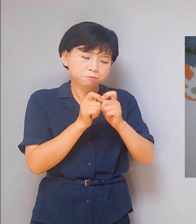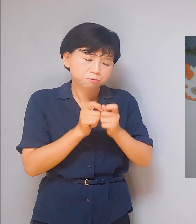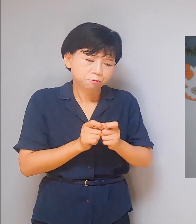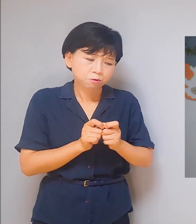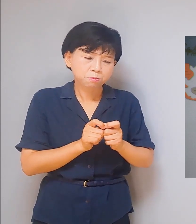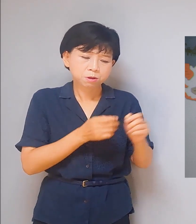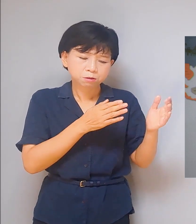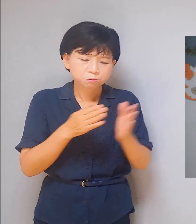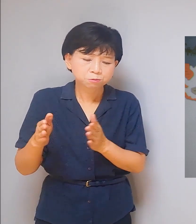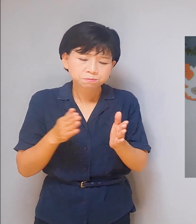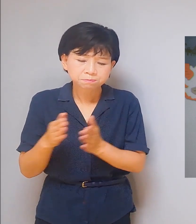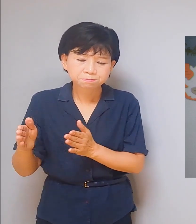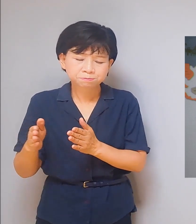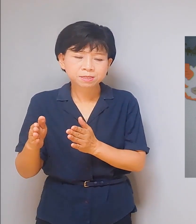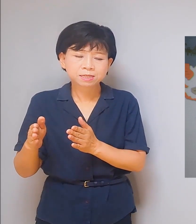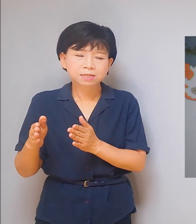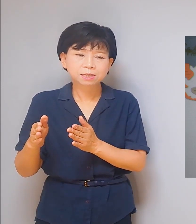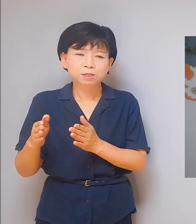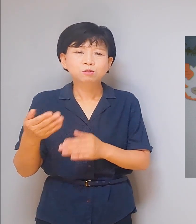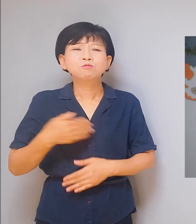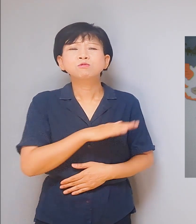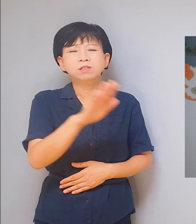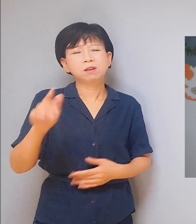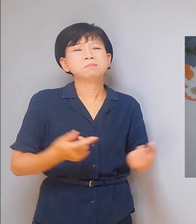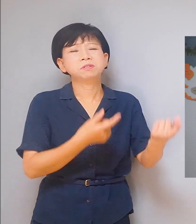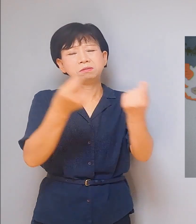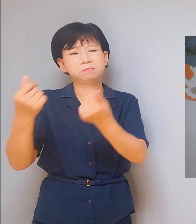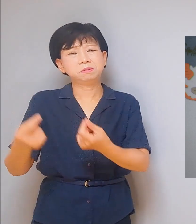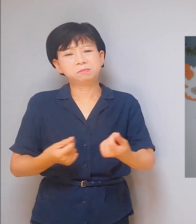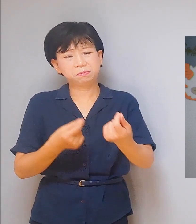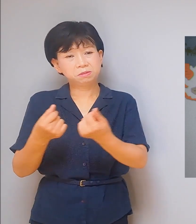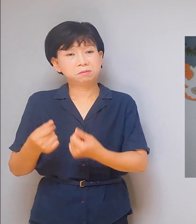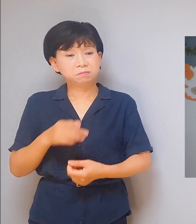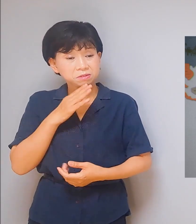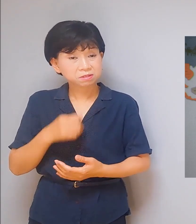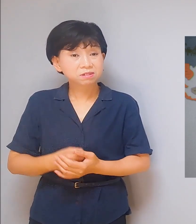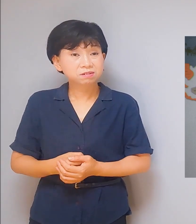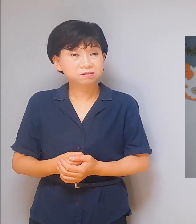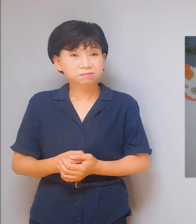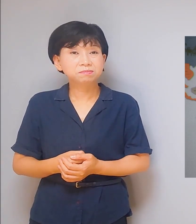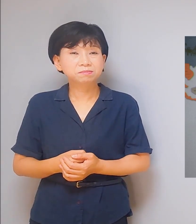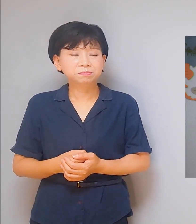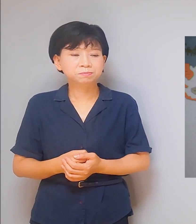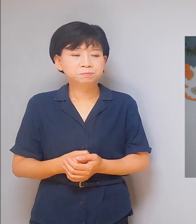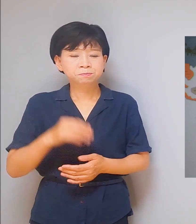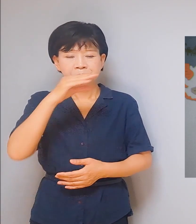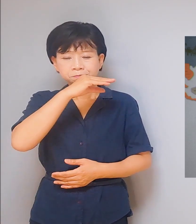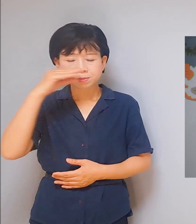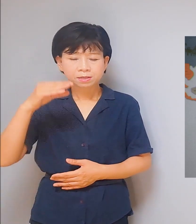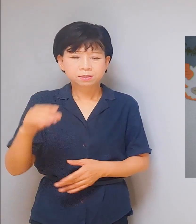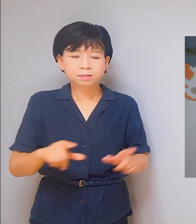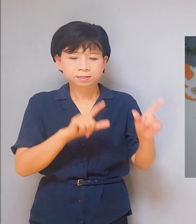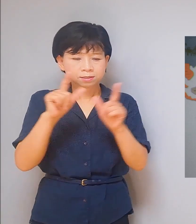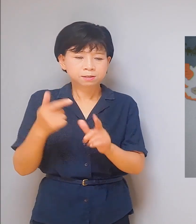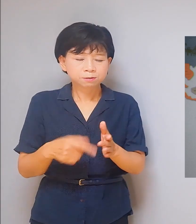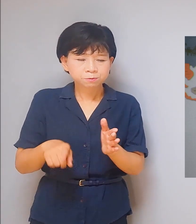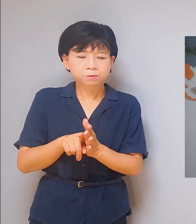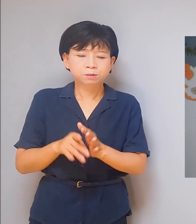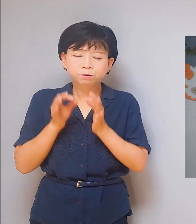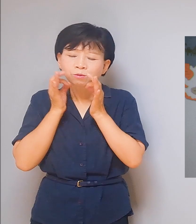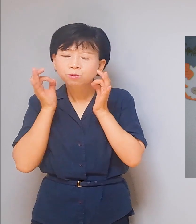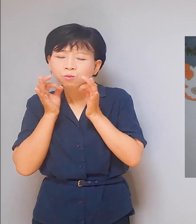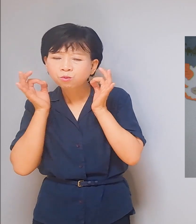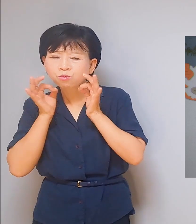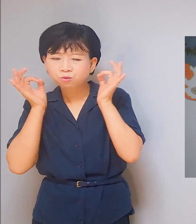준비하며 살아온 우리의 인생들입니다. 웬만하면 한눈 팔지 않으려고 정도를 거르려 하는 우리의